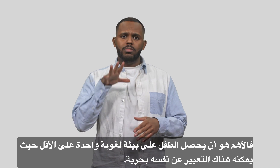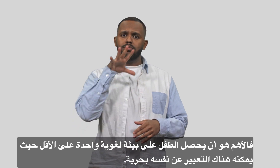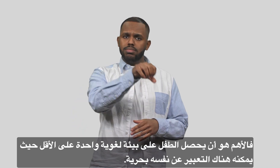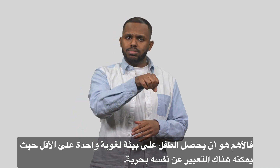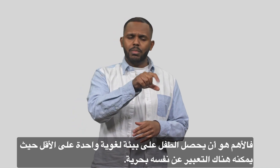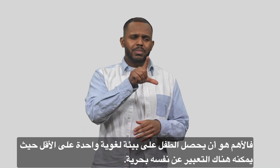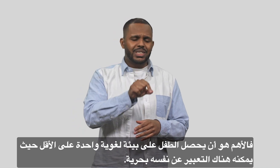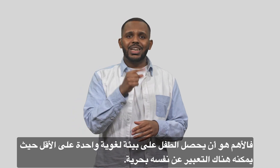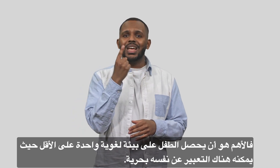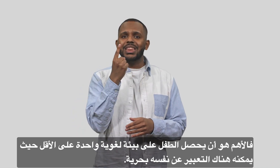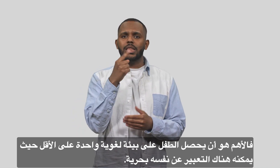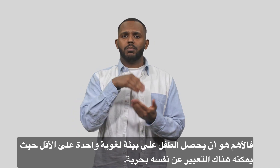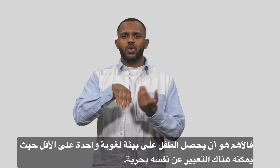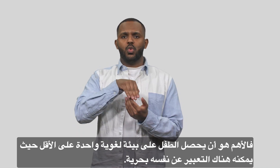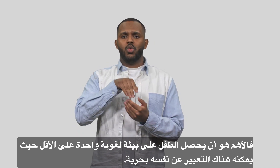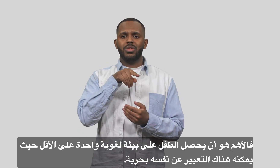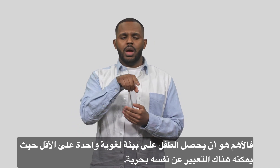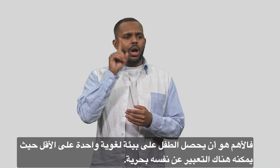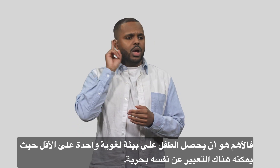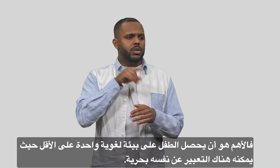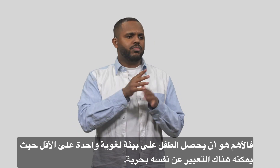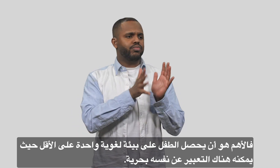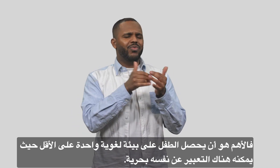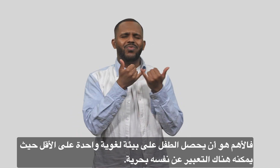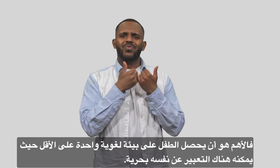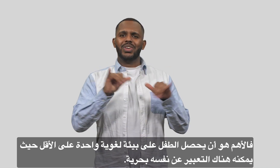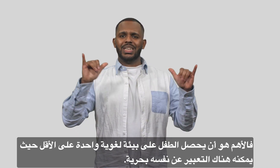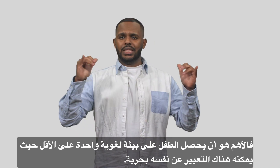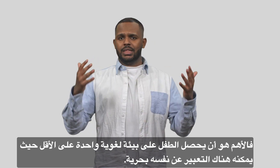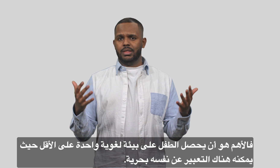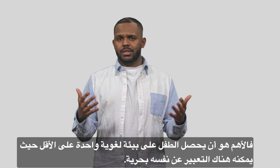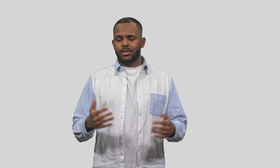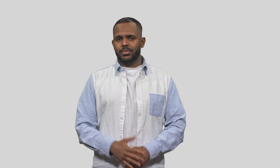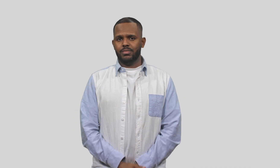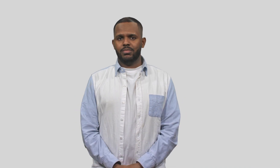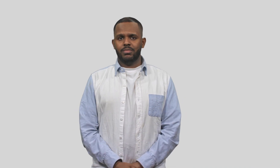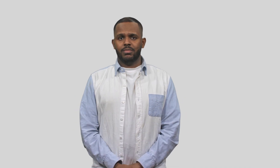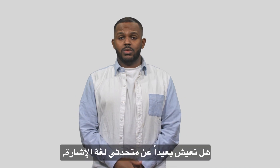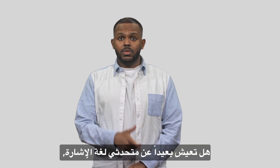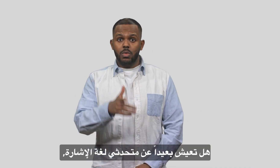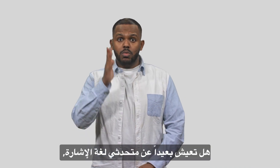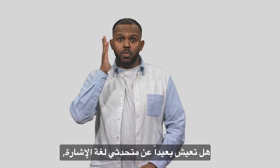فالأهم هو أن يحصل الطفل على بيئة لغوية واحدة على الأقل، حيث يمكنه هناك التعبير عن نفسه بحرية.